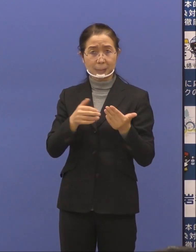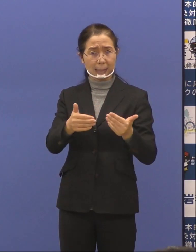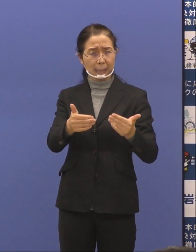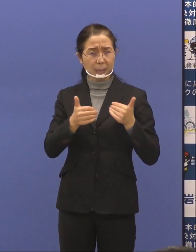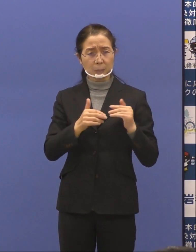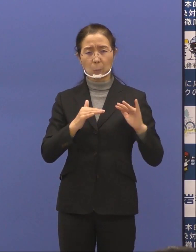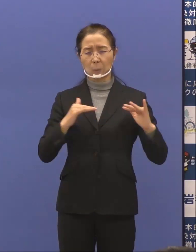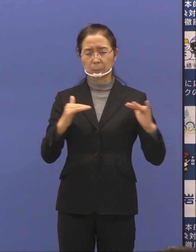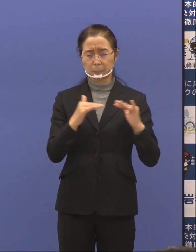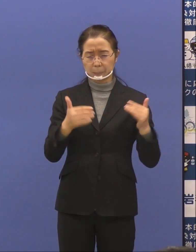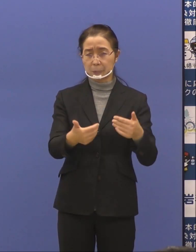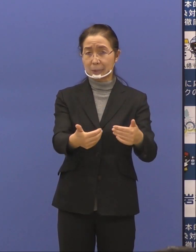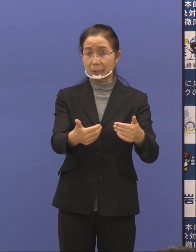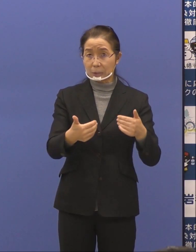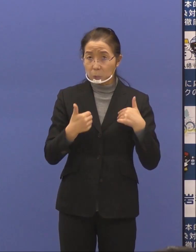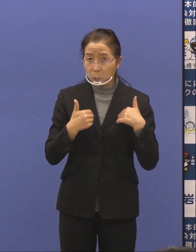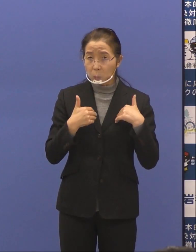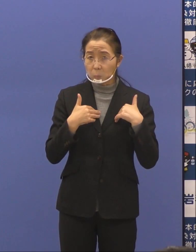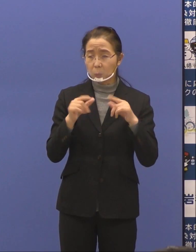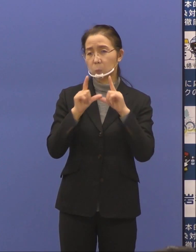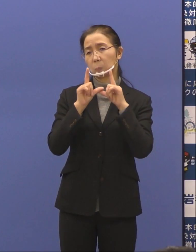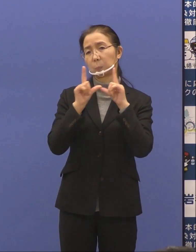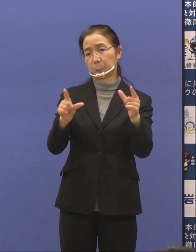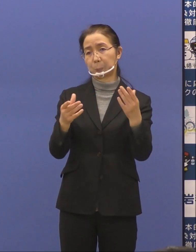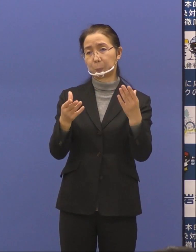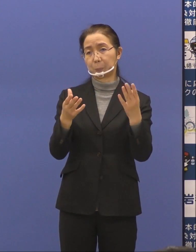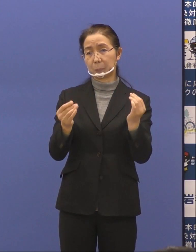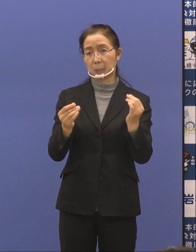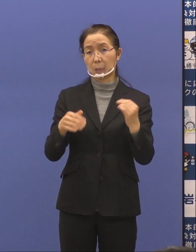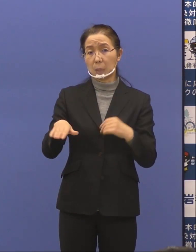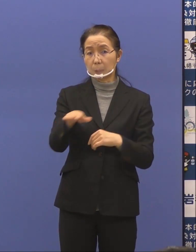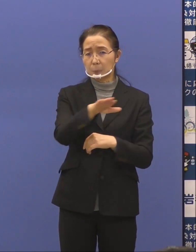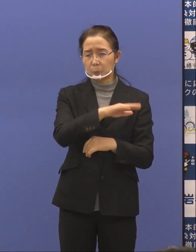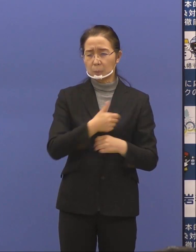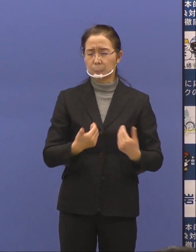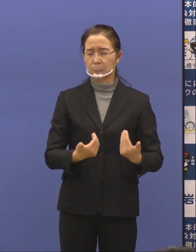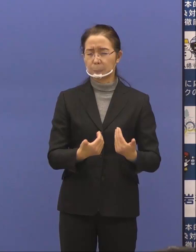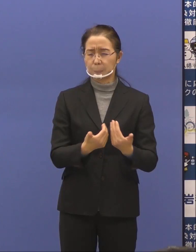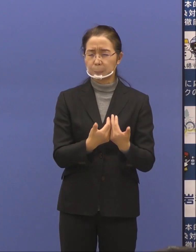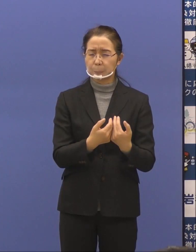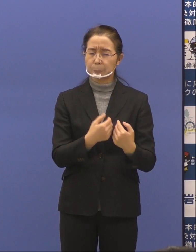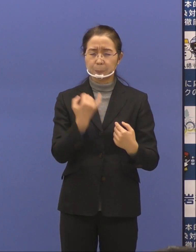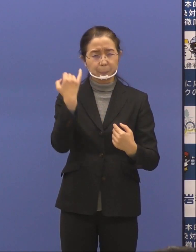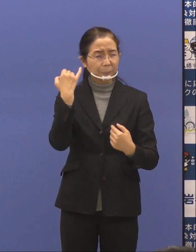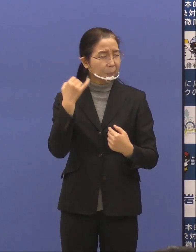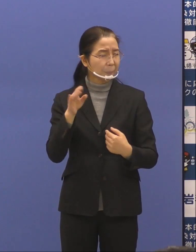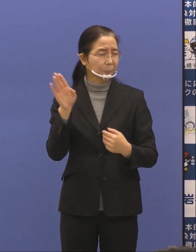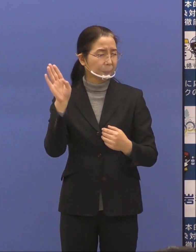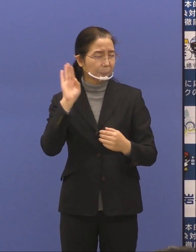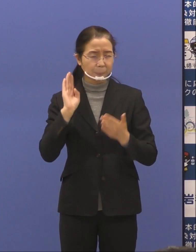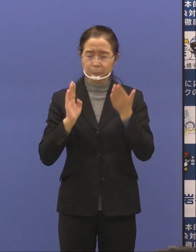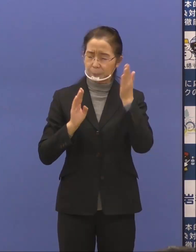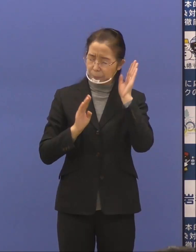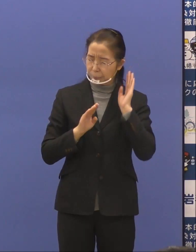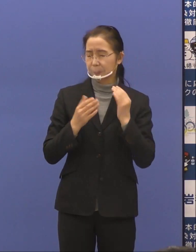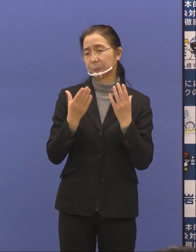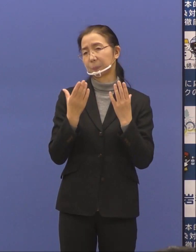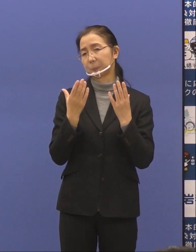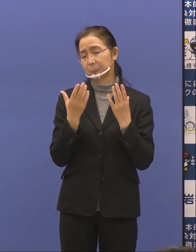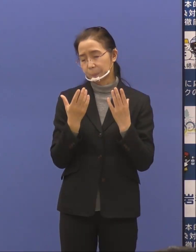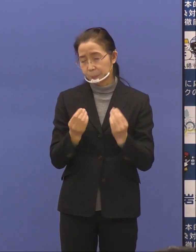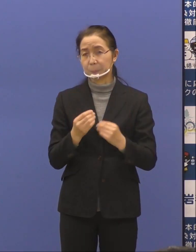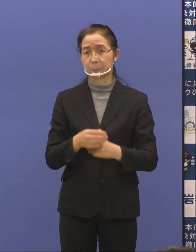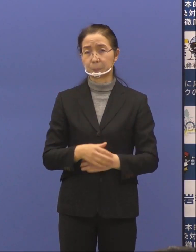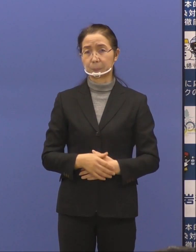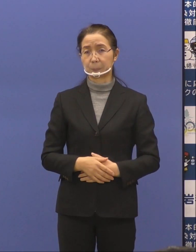らの議論をしましょうと言って、でも多くの人にこう反対意見をこういただいたわけ